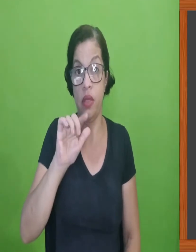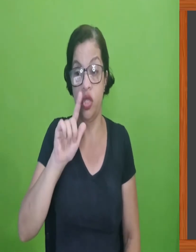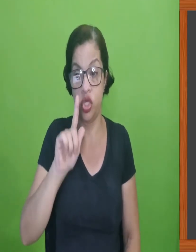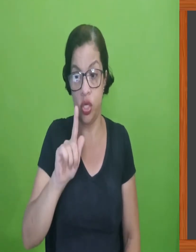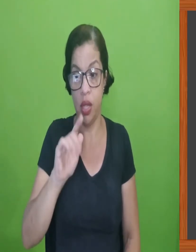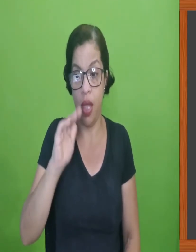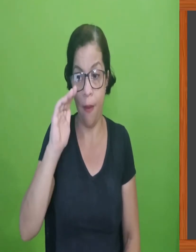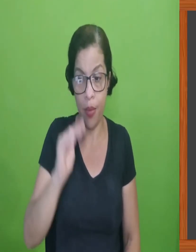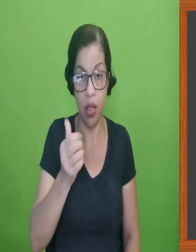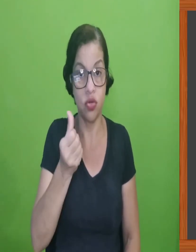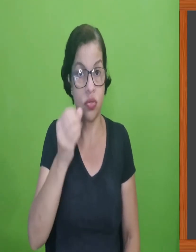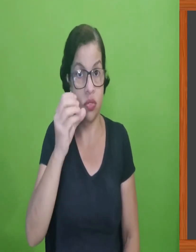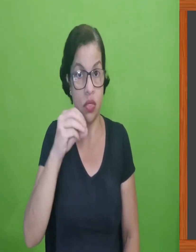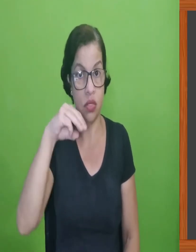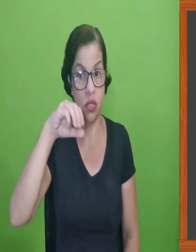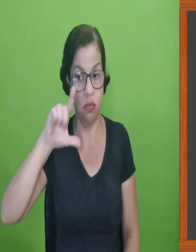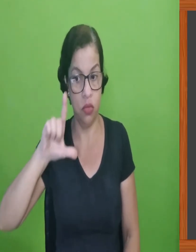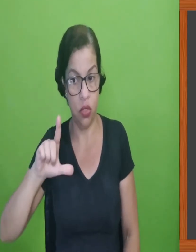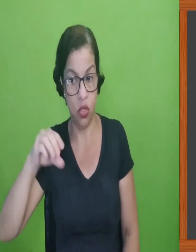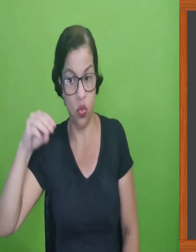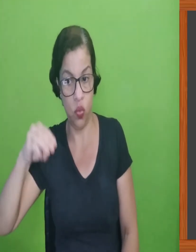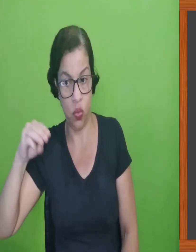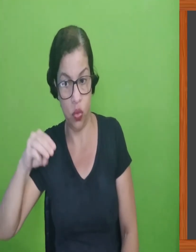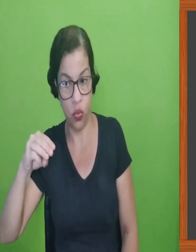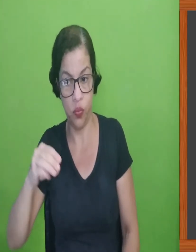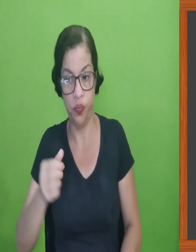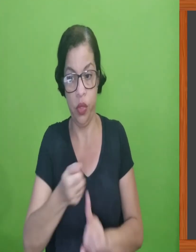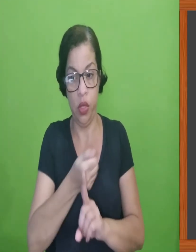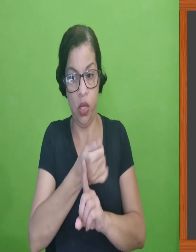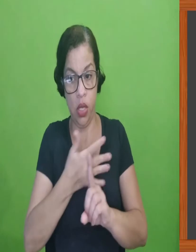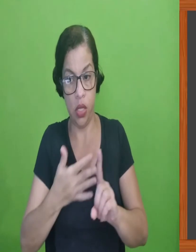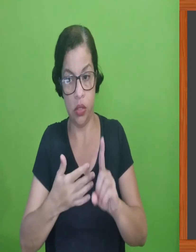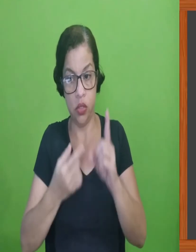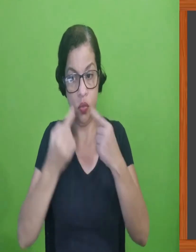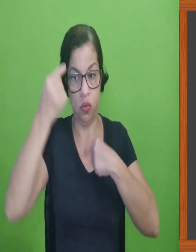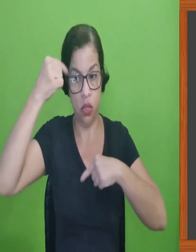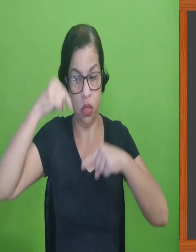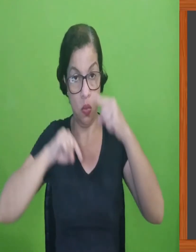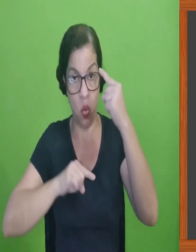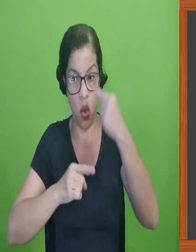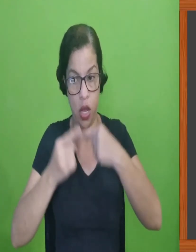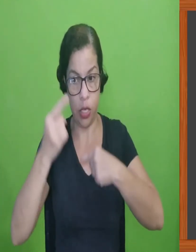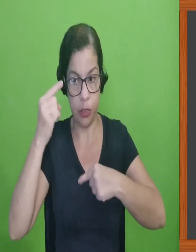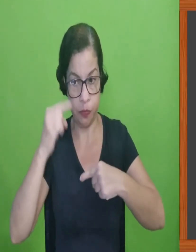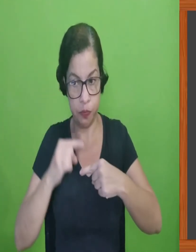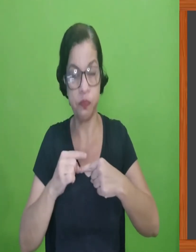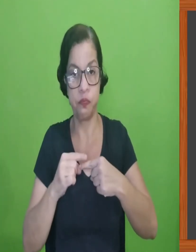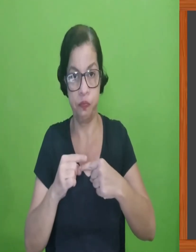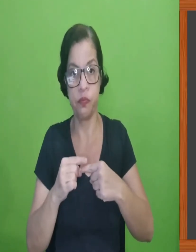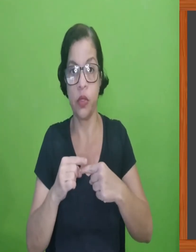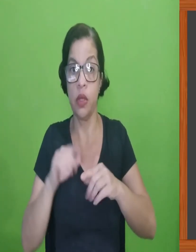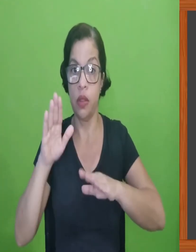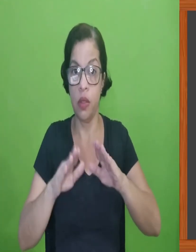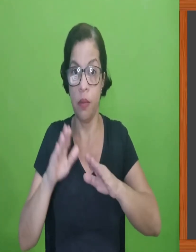glomerular abaixo de 60 ml por minuto e a presença de síndrome metabólica, segundo